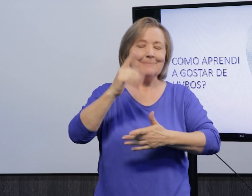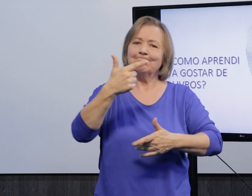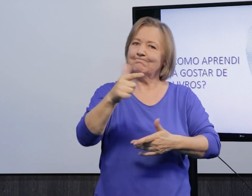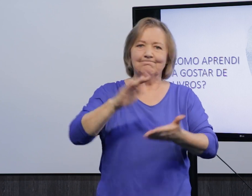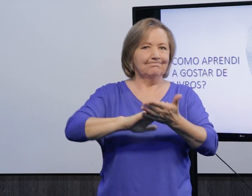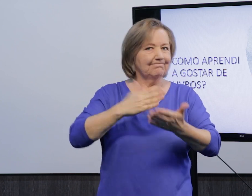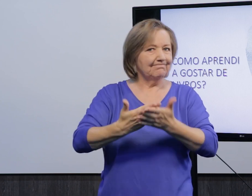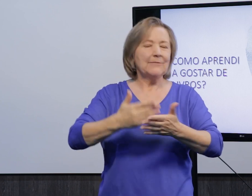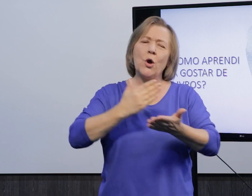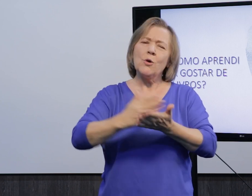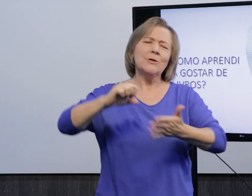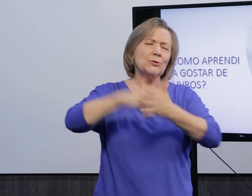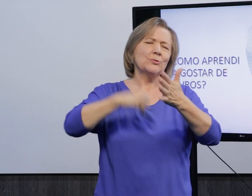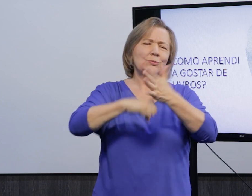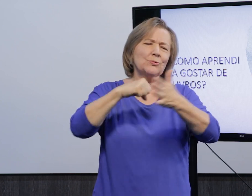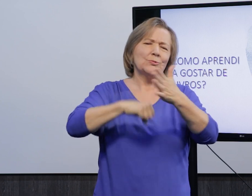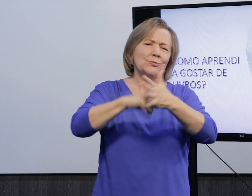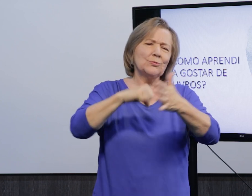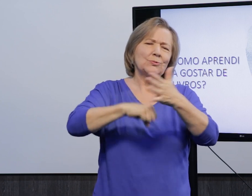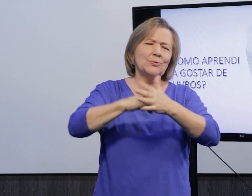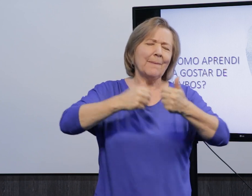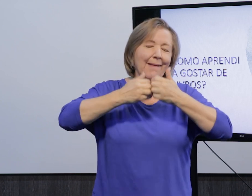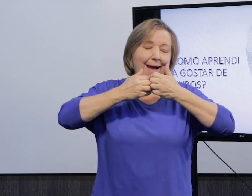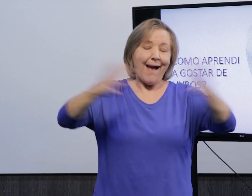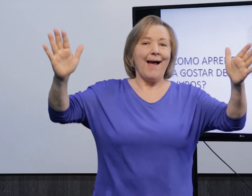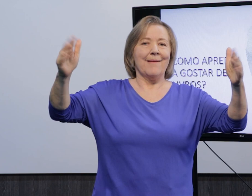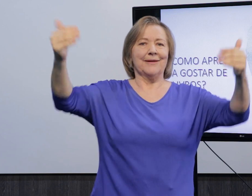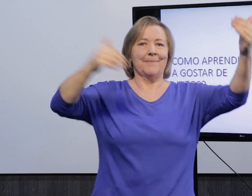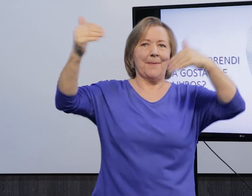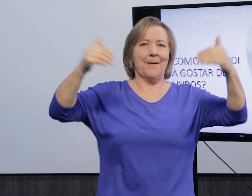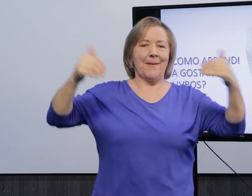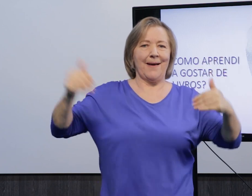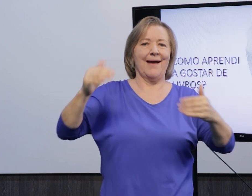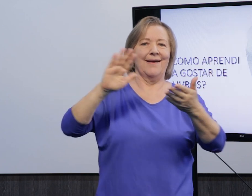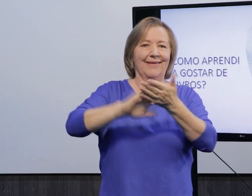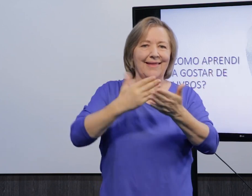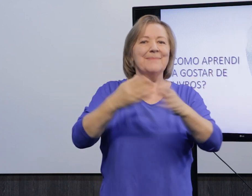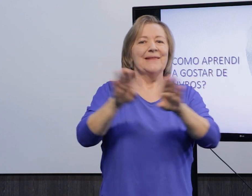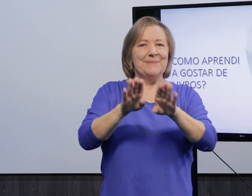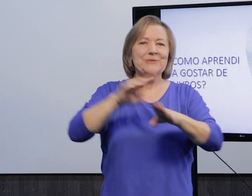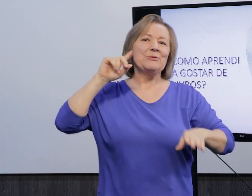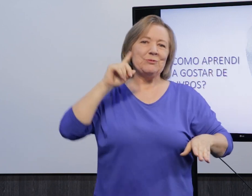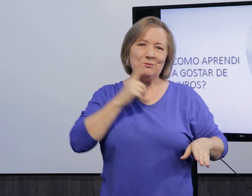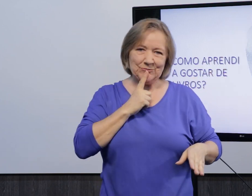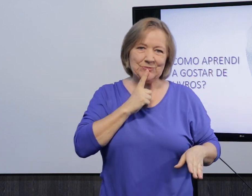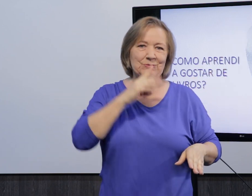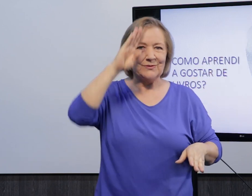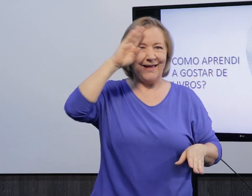tinha intérprete né E aí começou a nossa luta para que né os intérpretes viesse né atuar que junto ao surdos e também